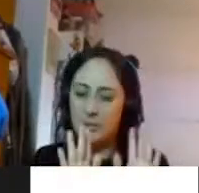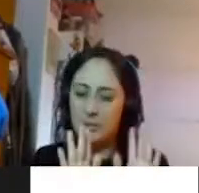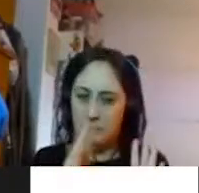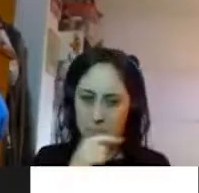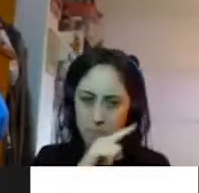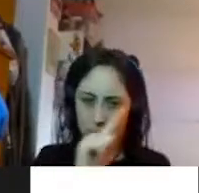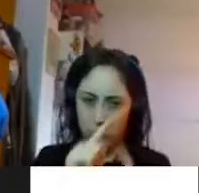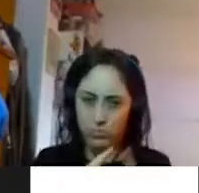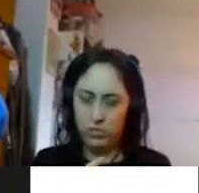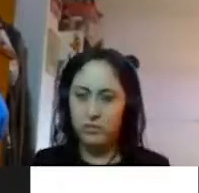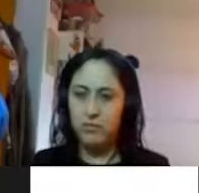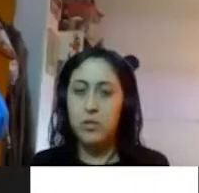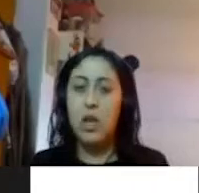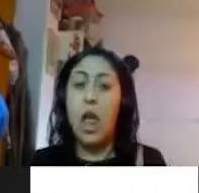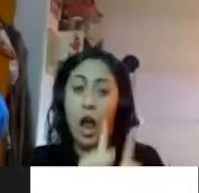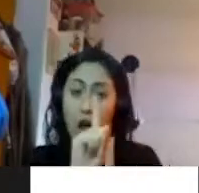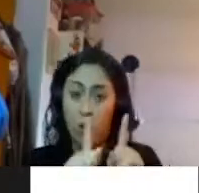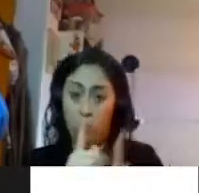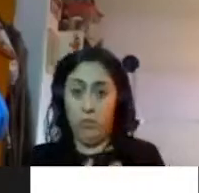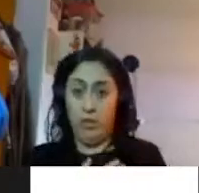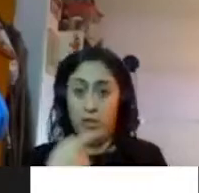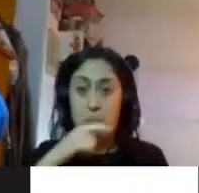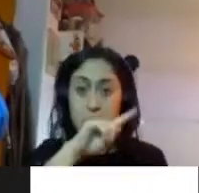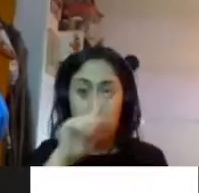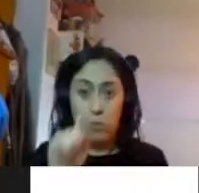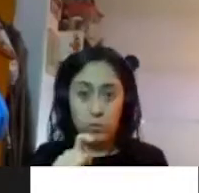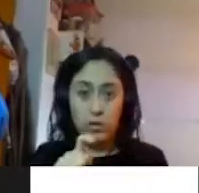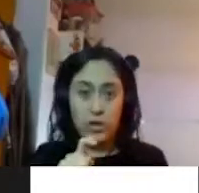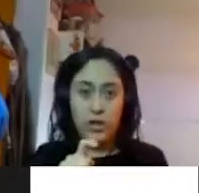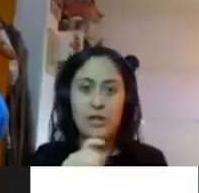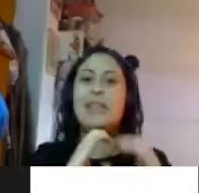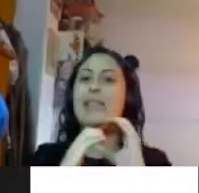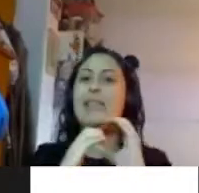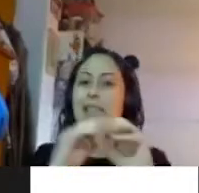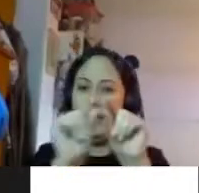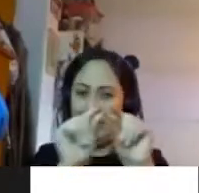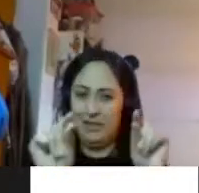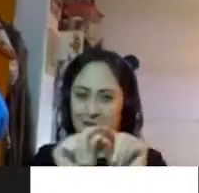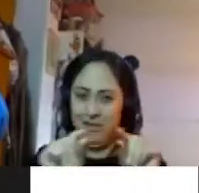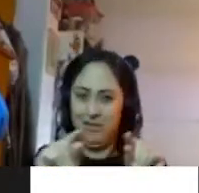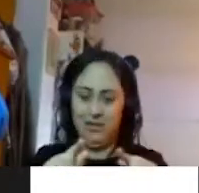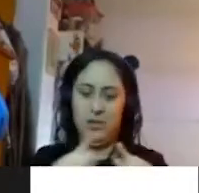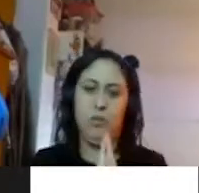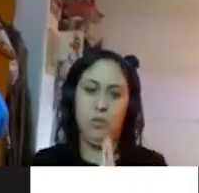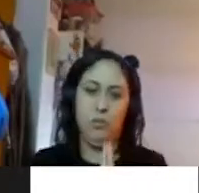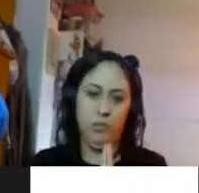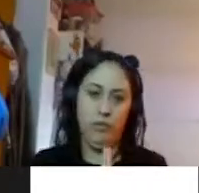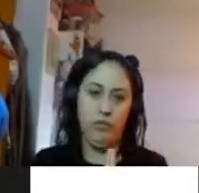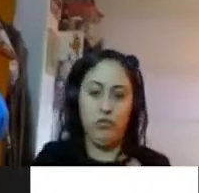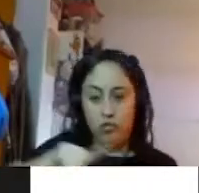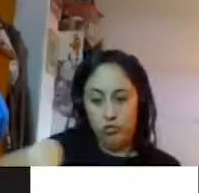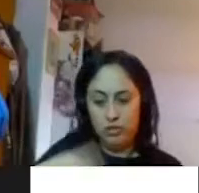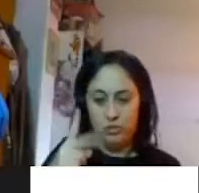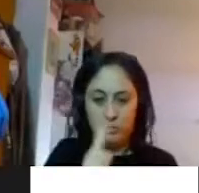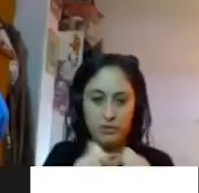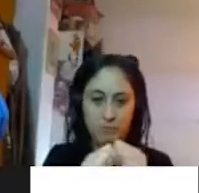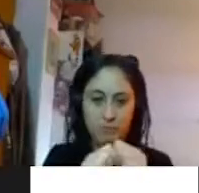quiera hacer preguntas, lo manifiesta en el chat para poder abrir su micrófono y